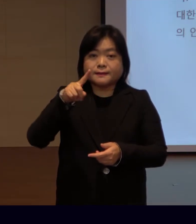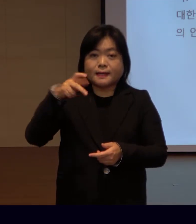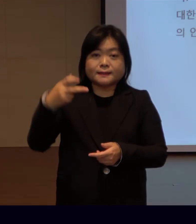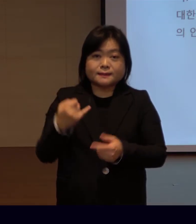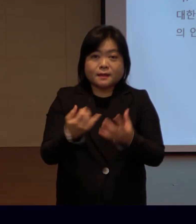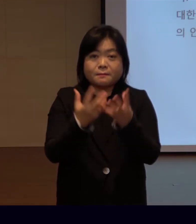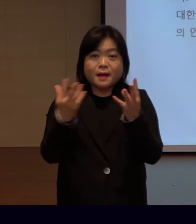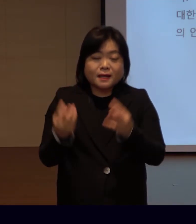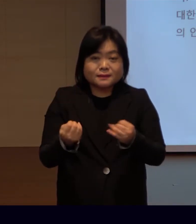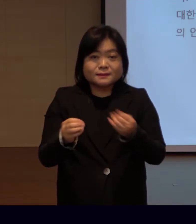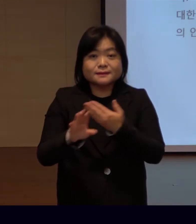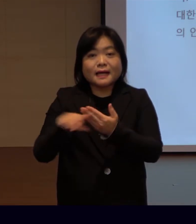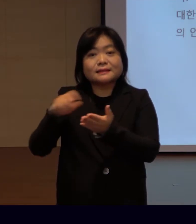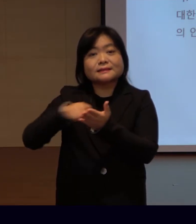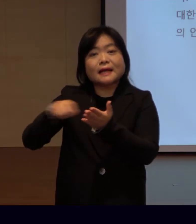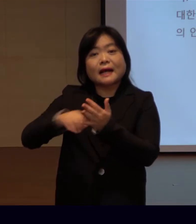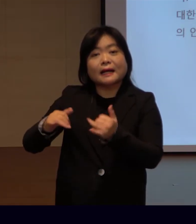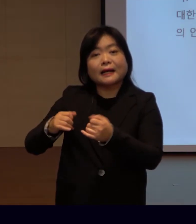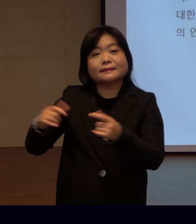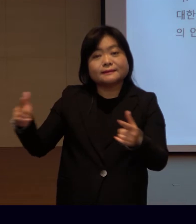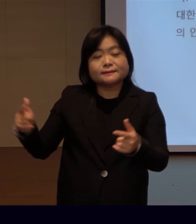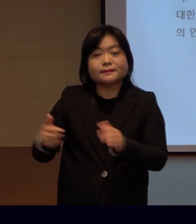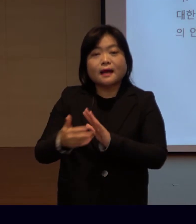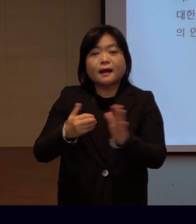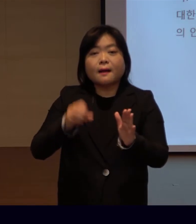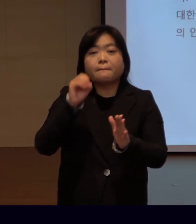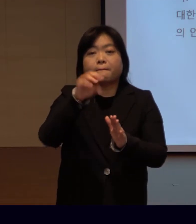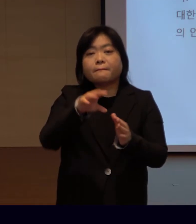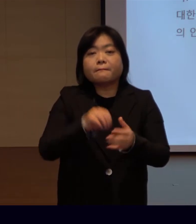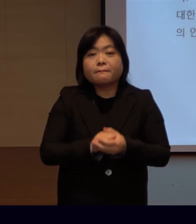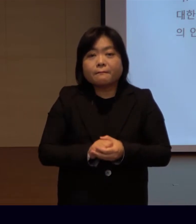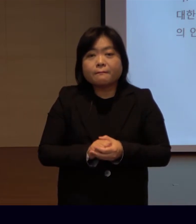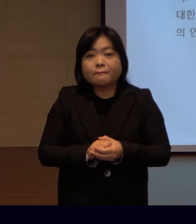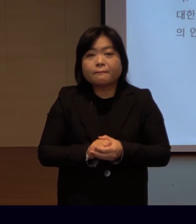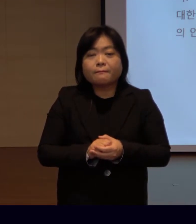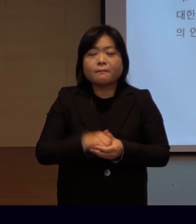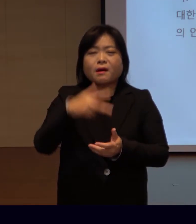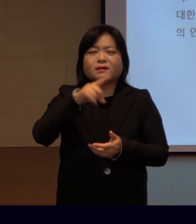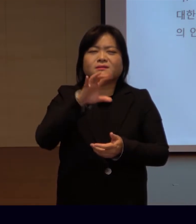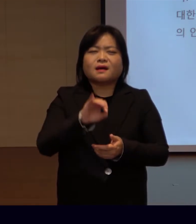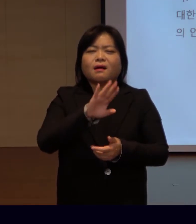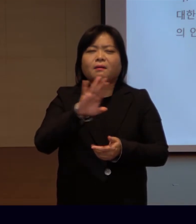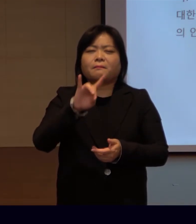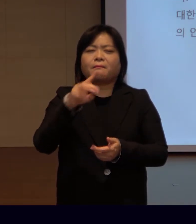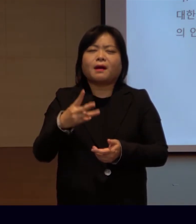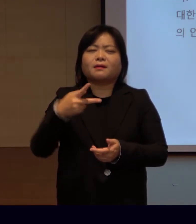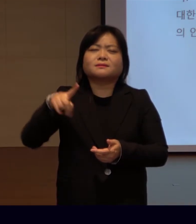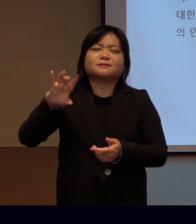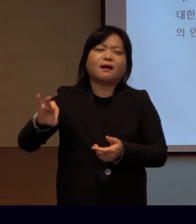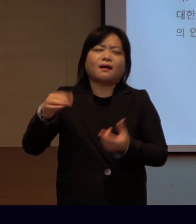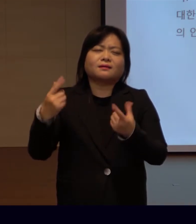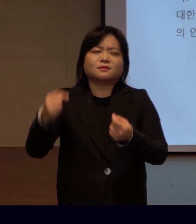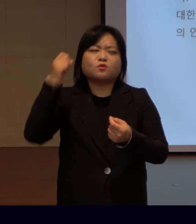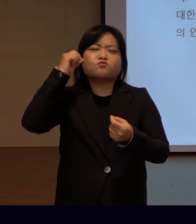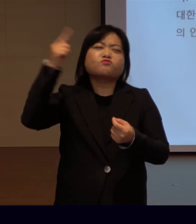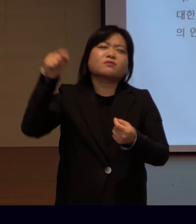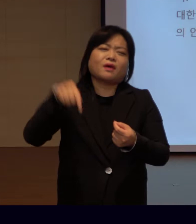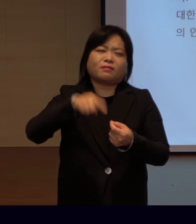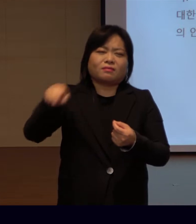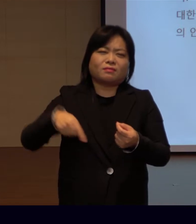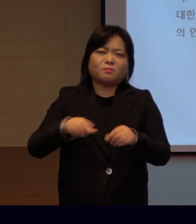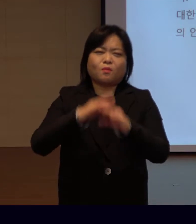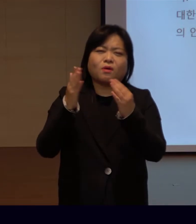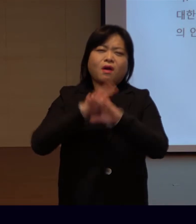많은 다른 작가들은 아까 말씀하신 빅토르 위고 정발장 얼마나 위대합니까? 모든 것을 해결해